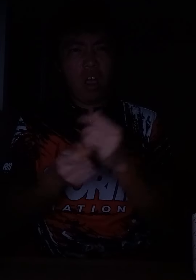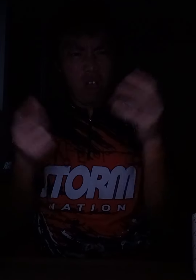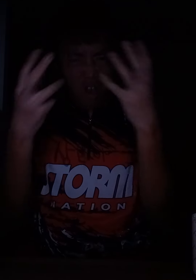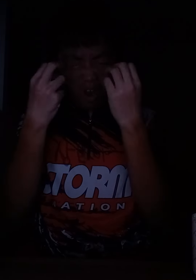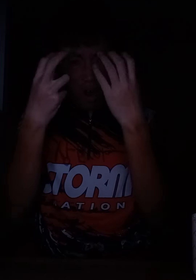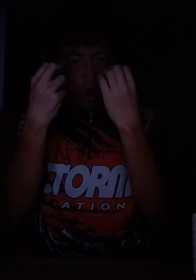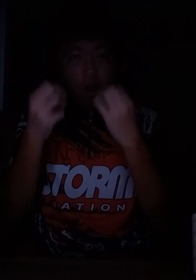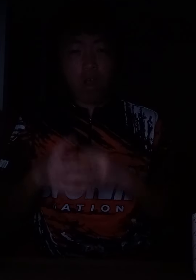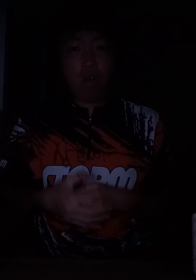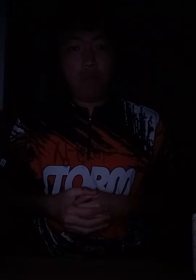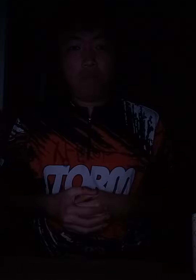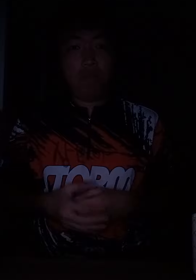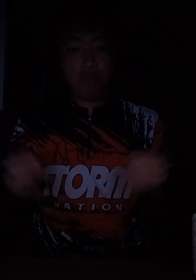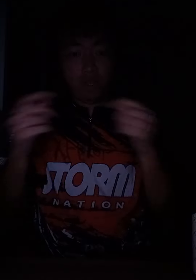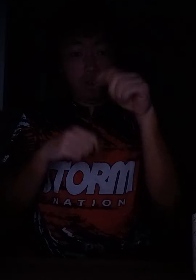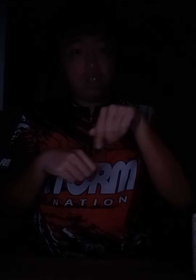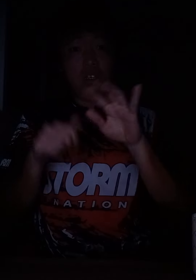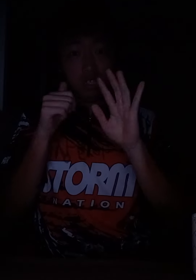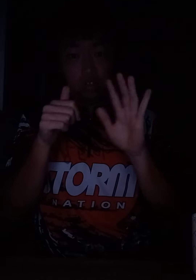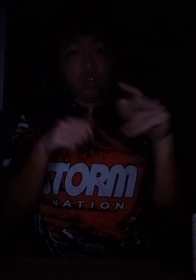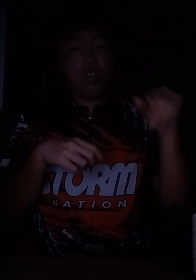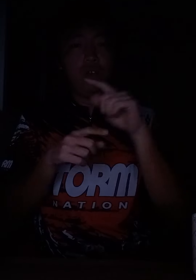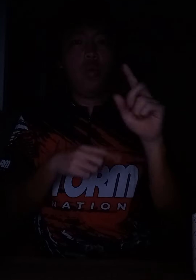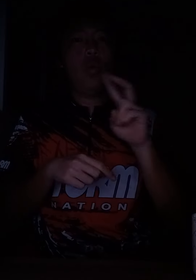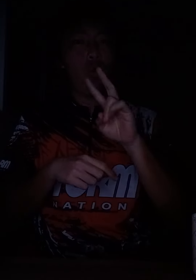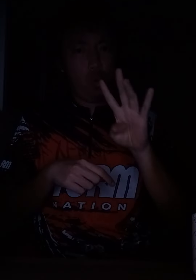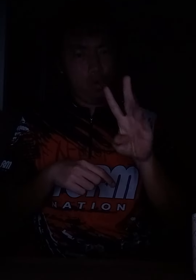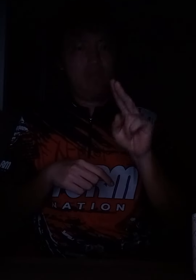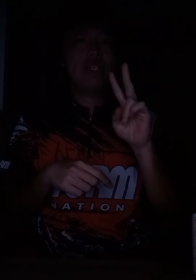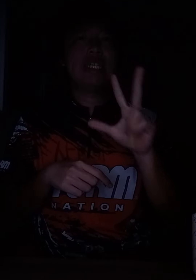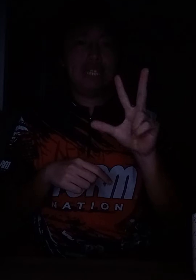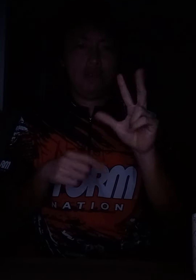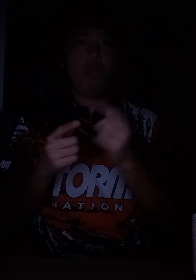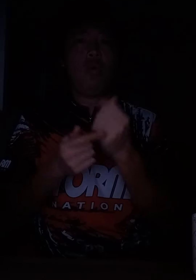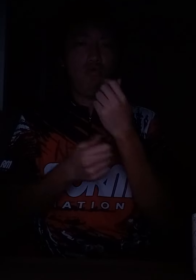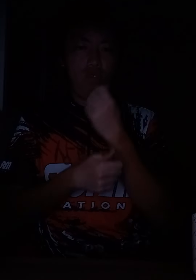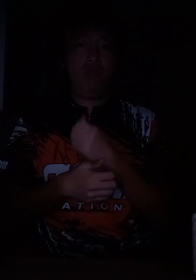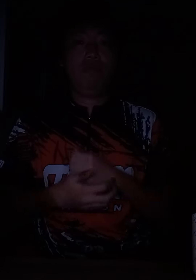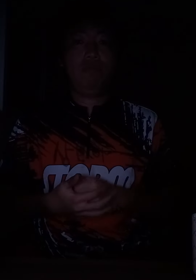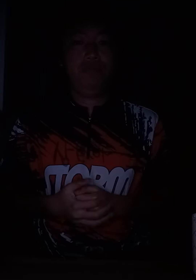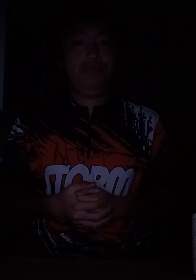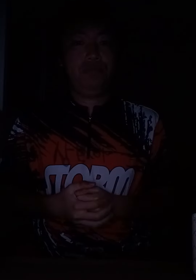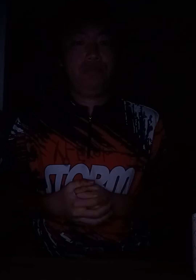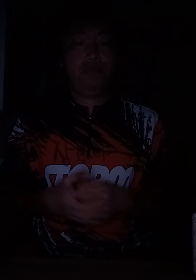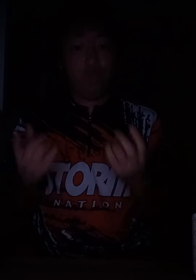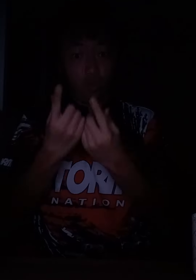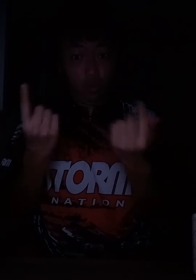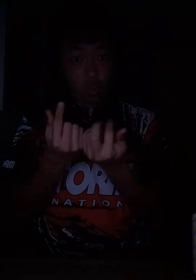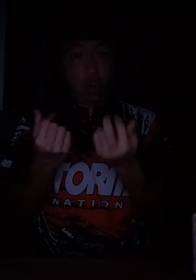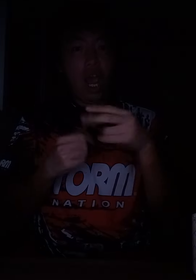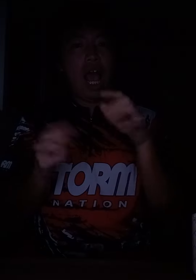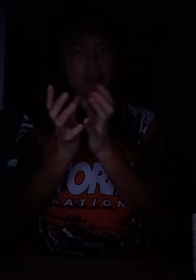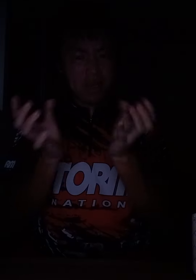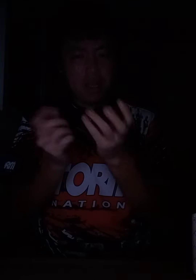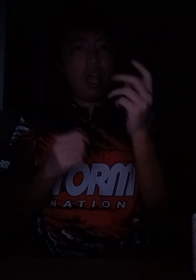깜깜해. 전기는 6시간 정도가 지난 오늘 새벽 3시쯤 복구됐습니다. 한국전력은 아파트 변압기가